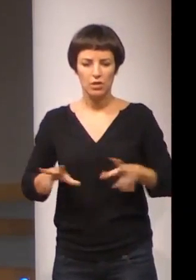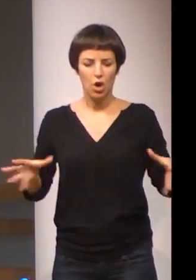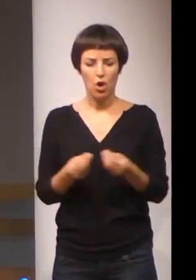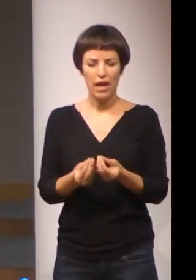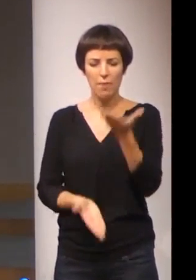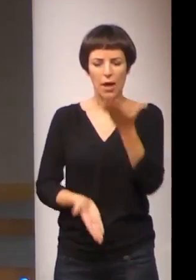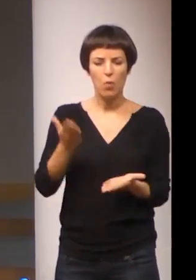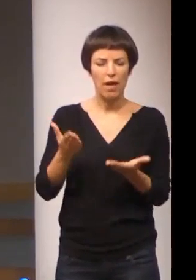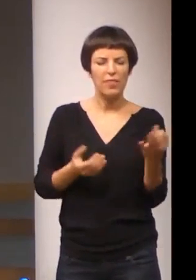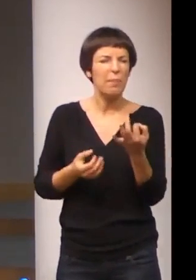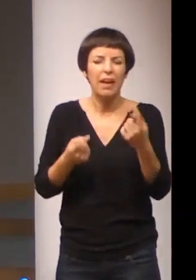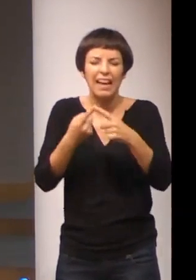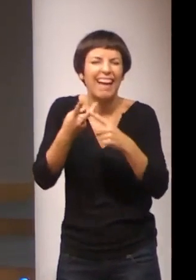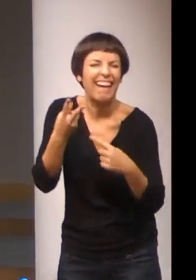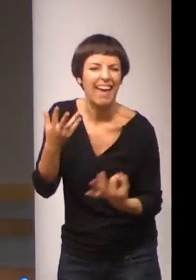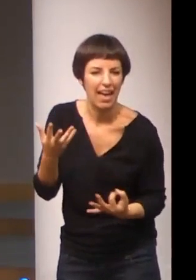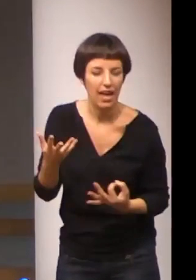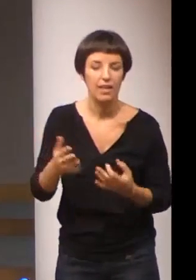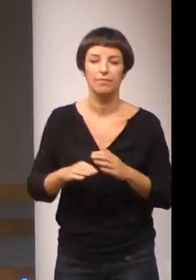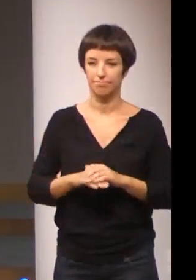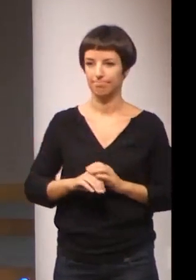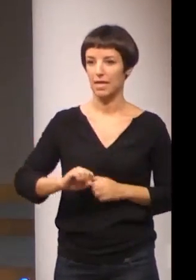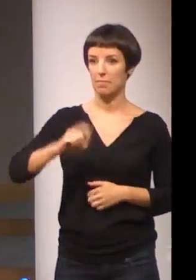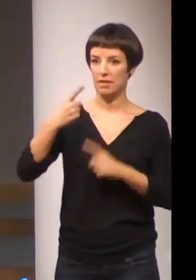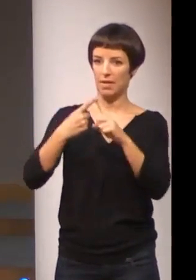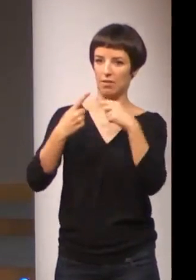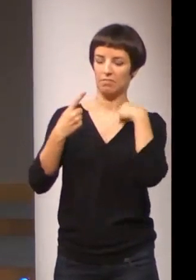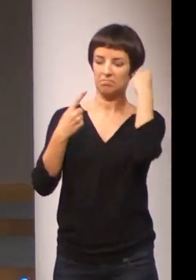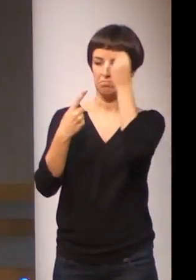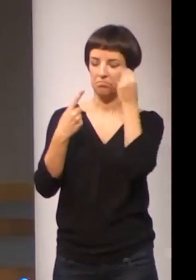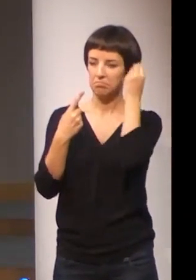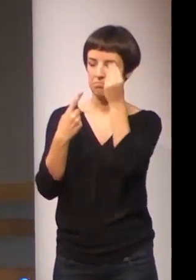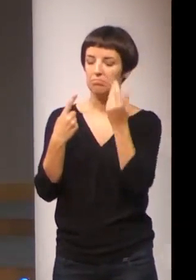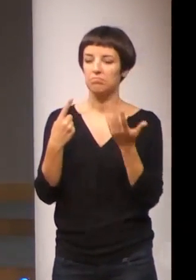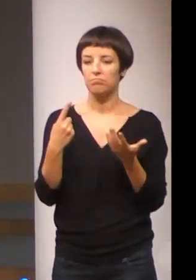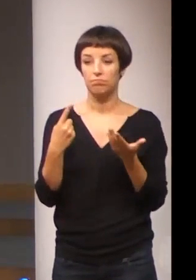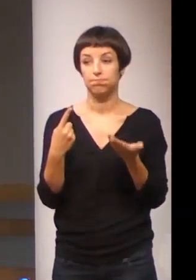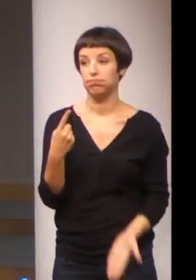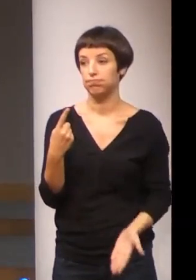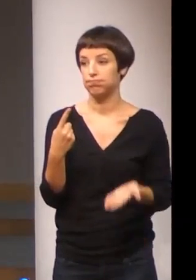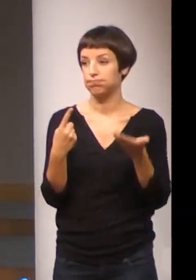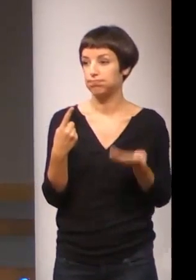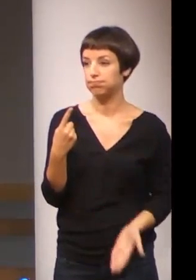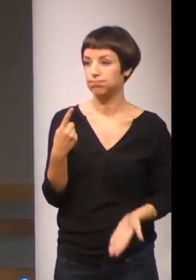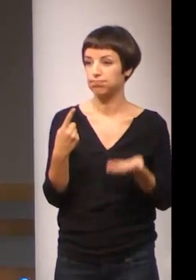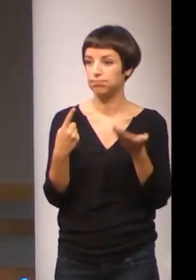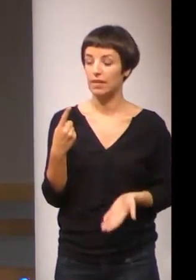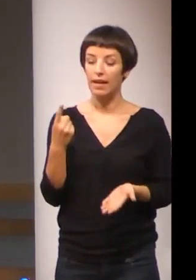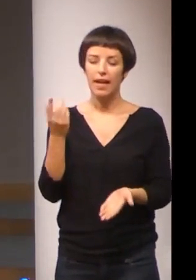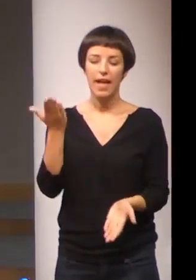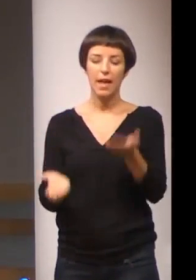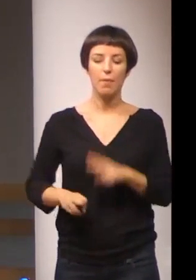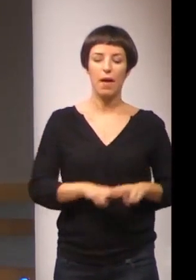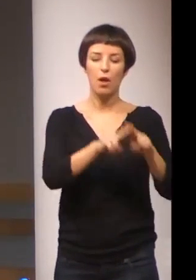Pues en primer lugar, me planteaba que es fundamental evaluar la